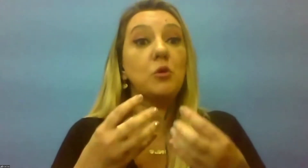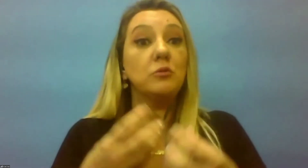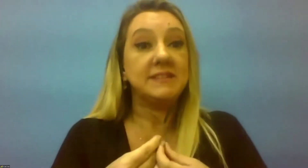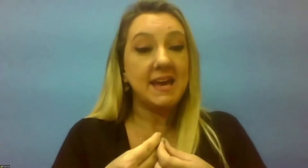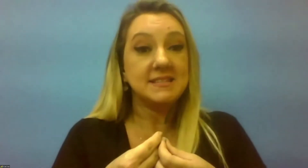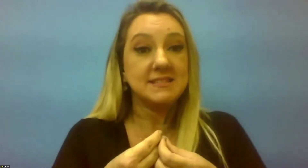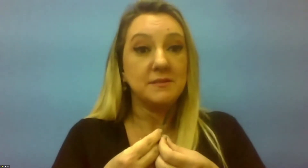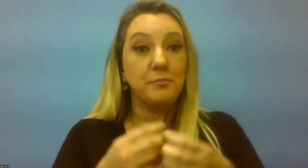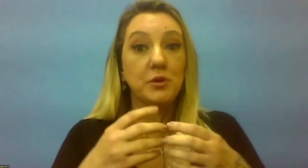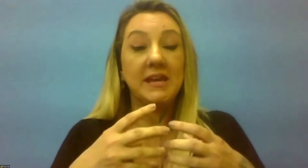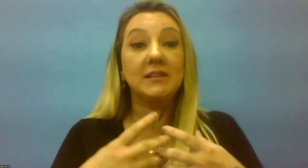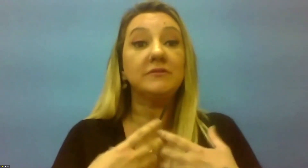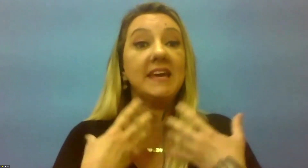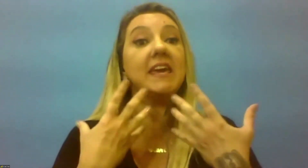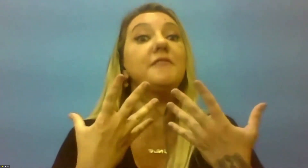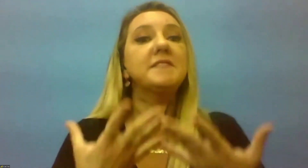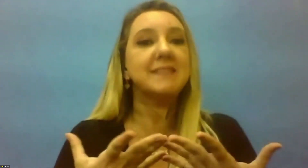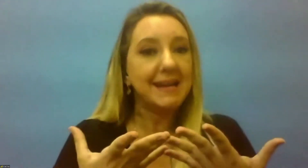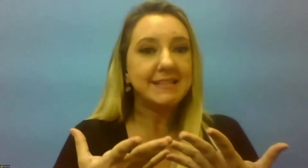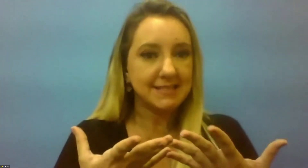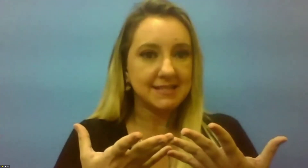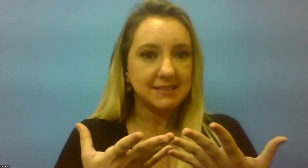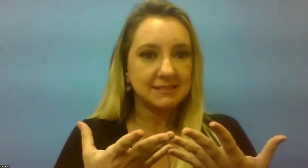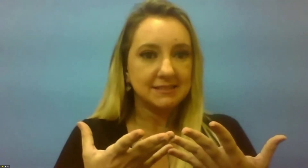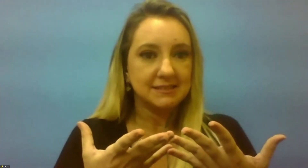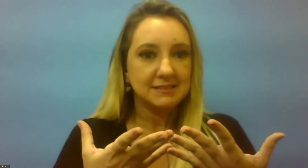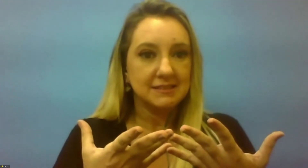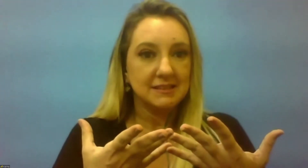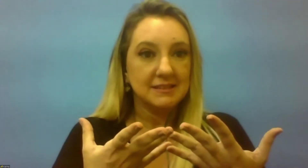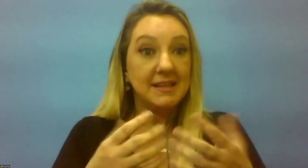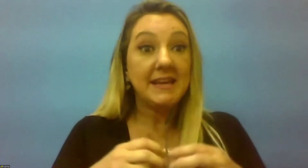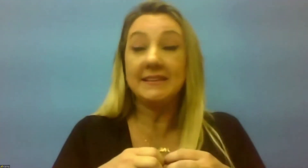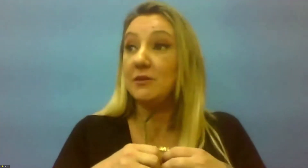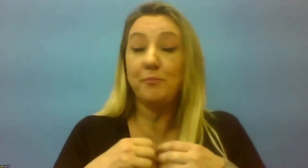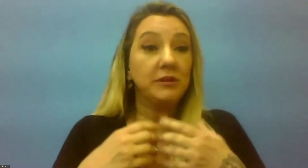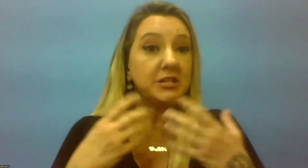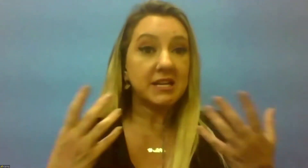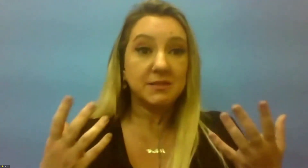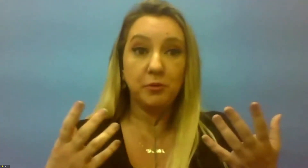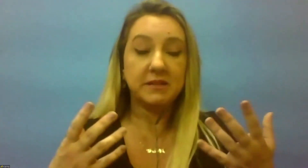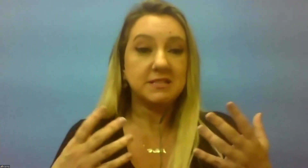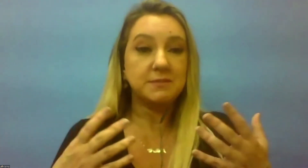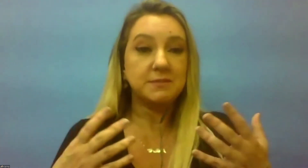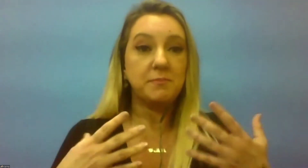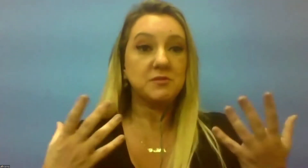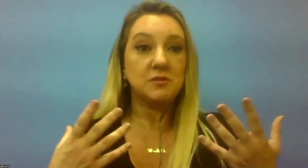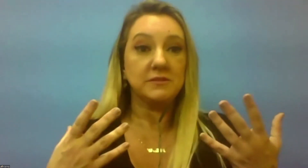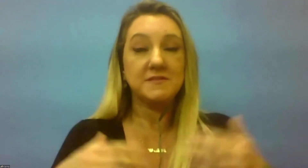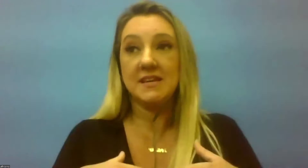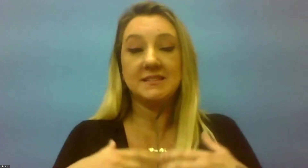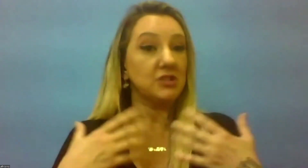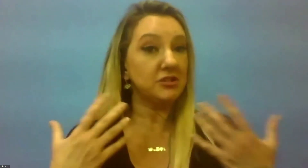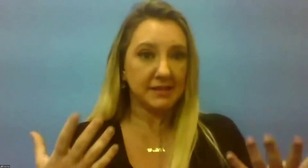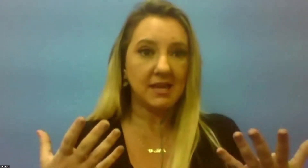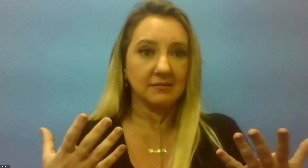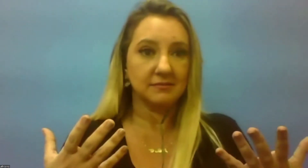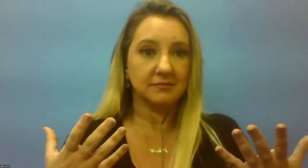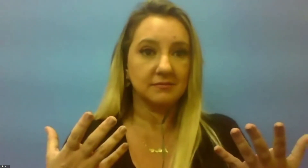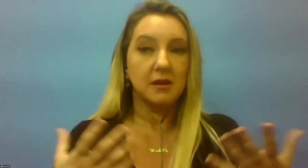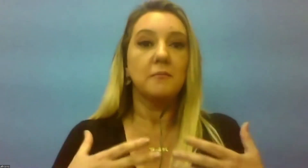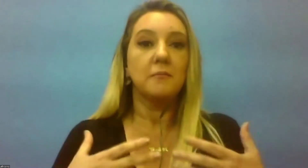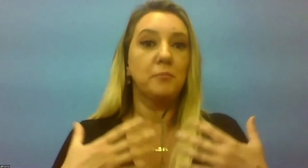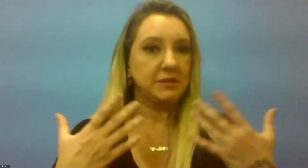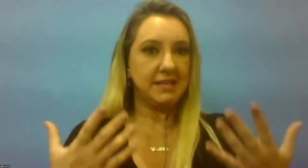ela não acontece porque não tem quem fiscaliza, né? Então, políticas públicas para pessoa com deficiência a gente